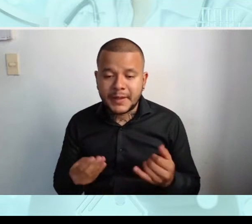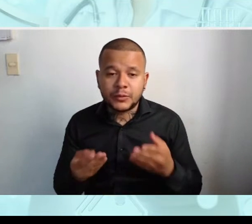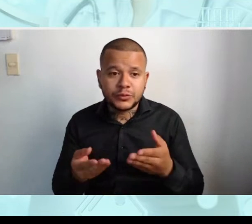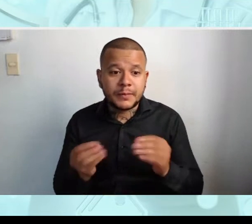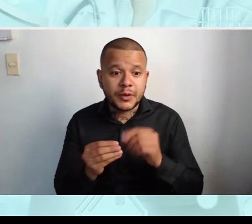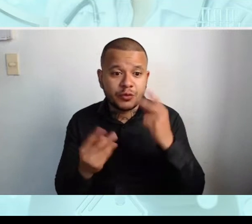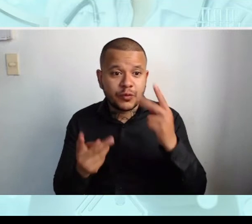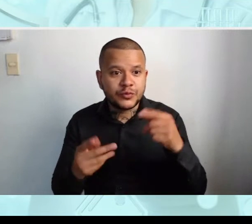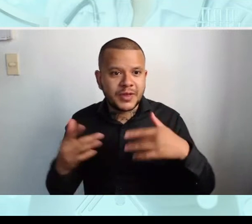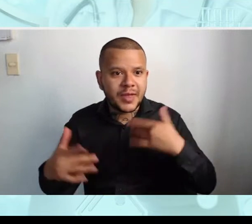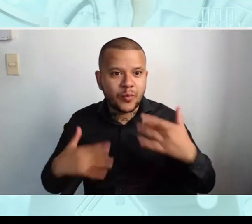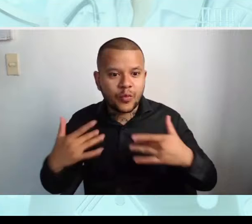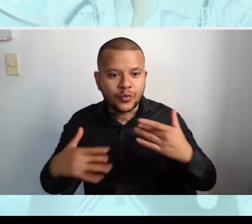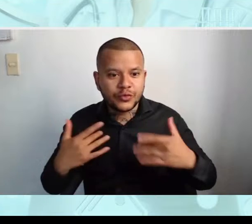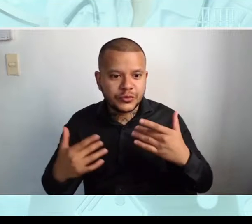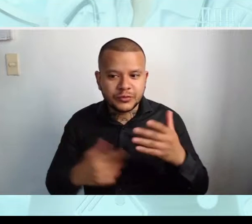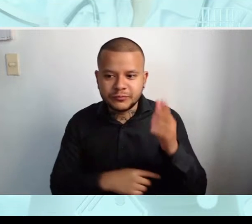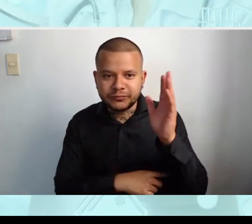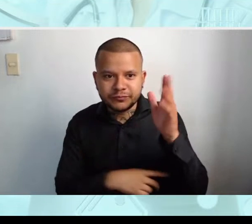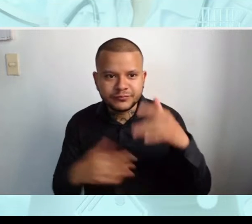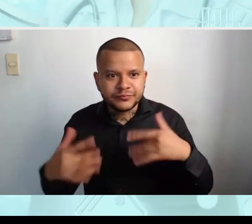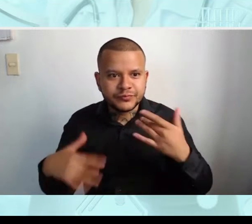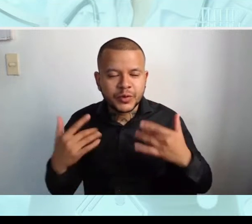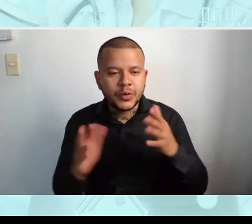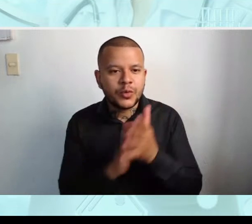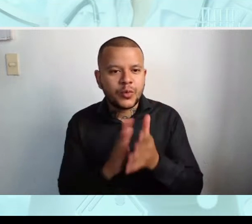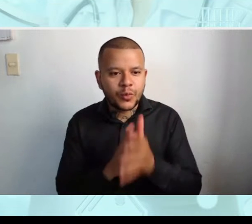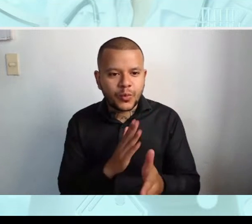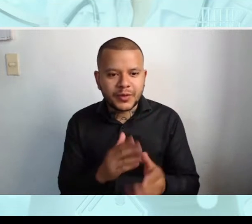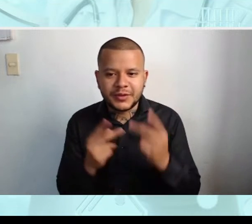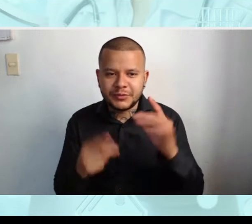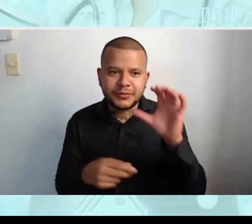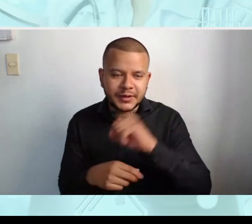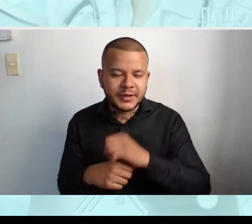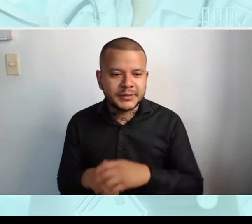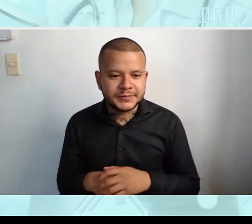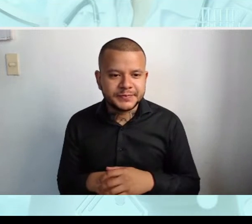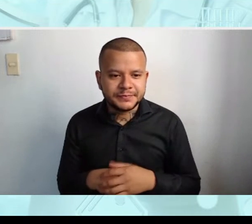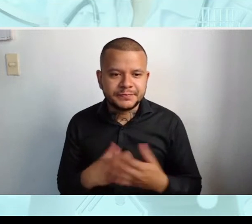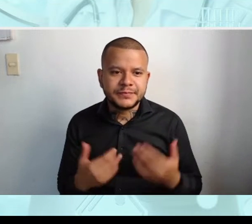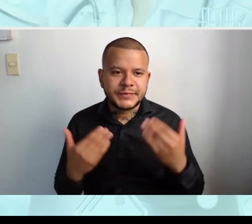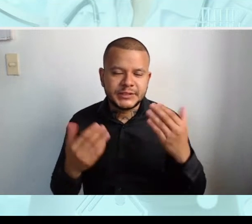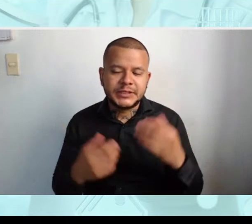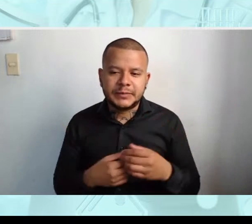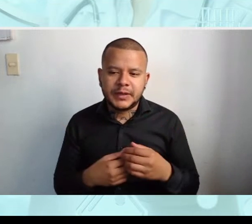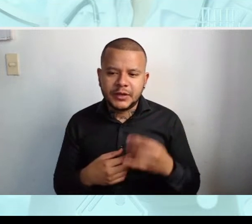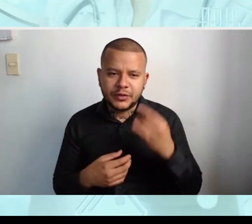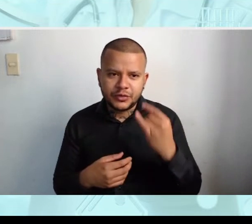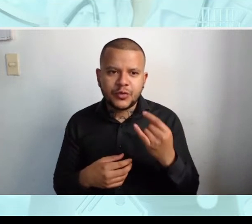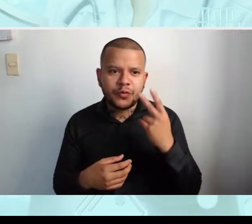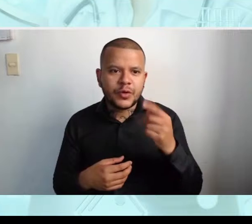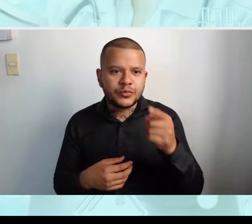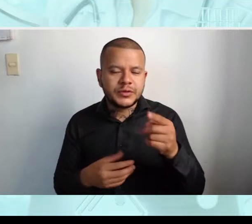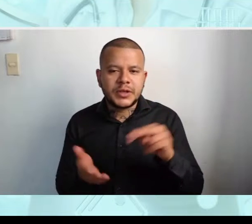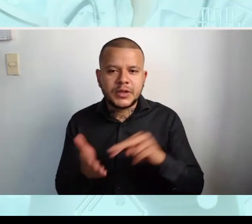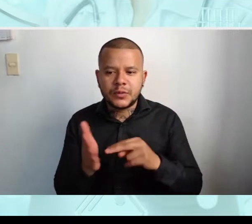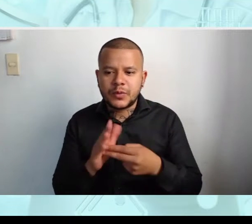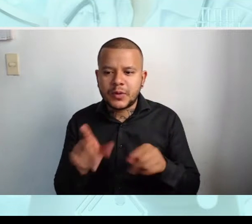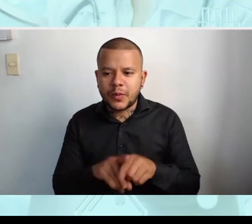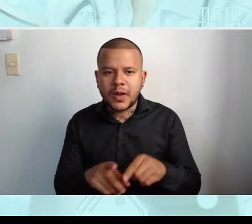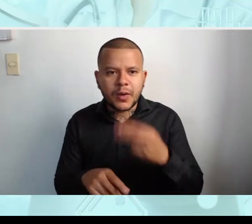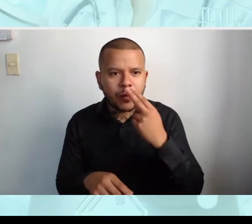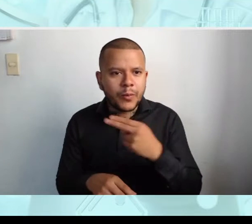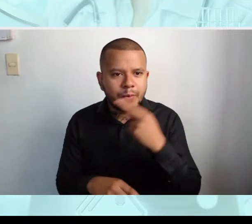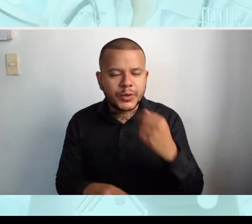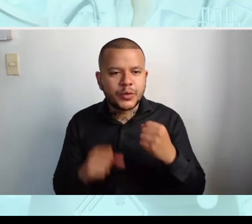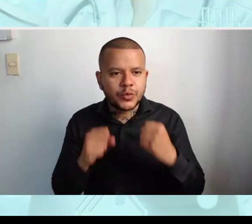una emoción en usted al contar todo esto, se le nota. Se le nota que creo que está comprometido fuertemente